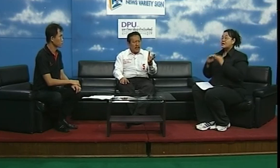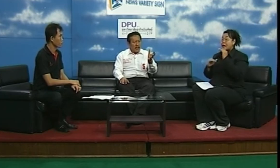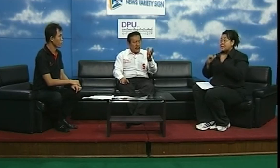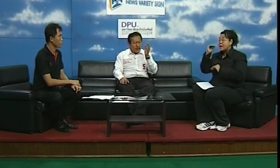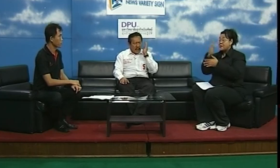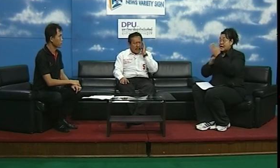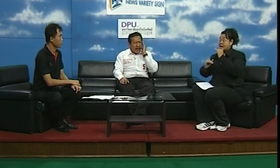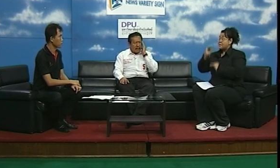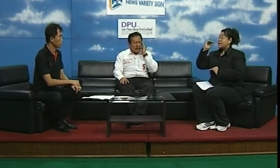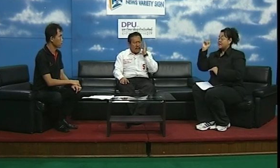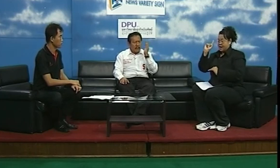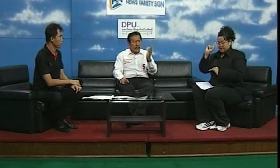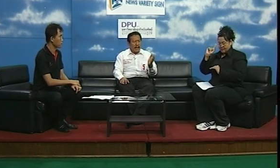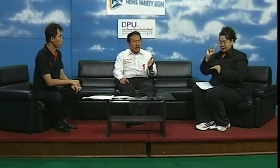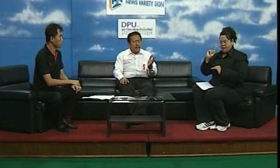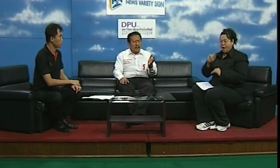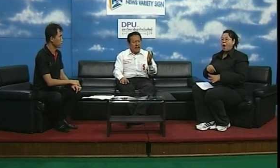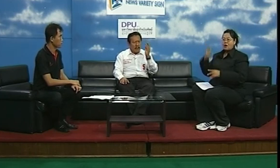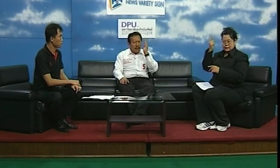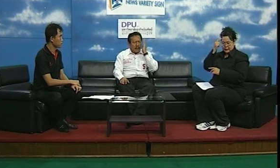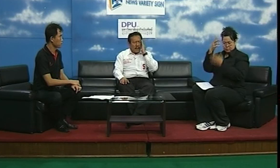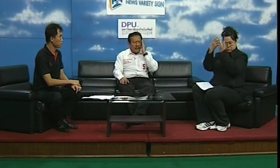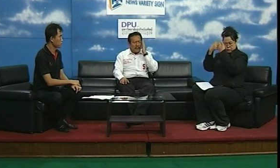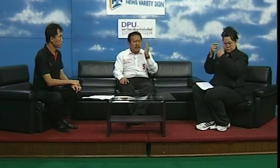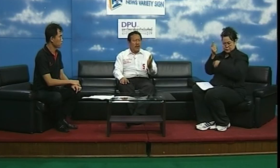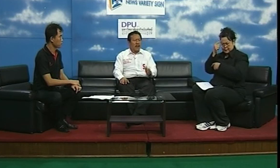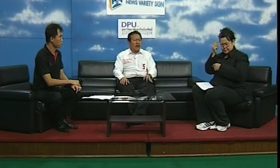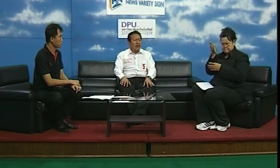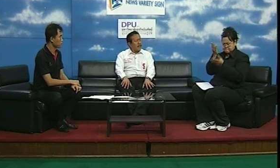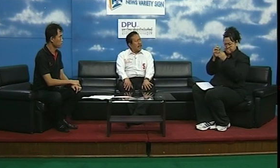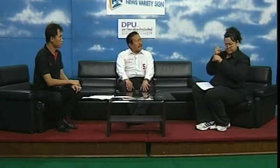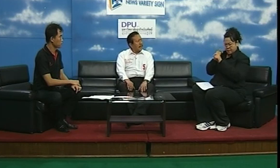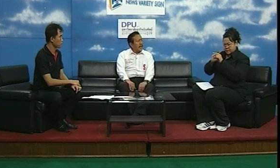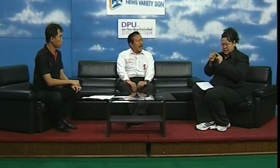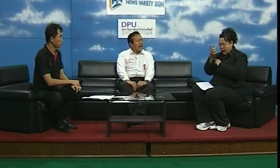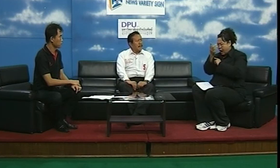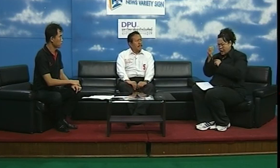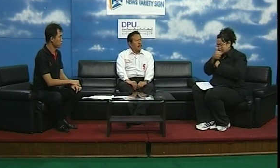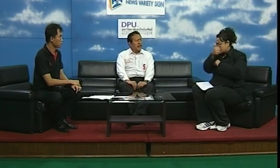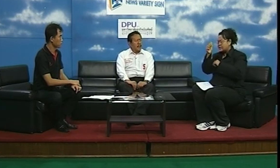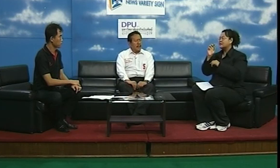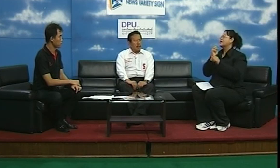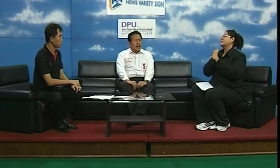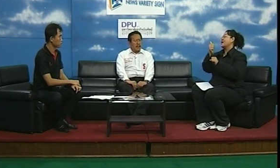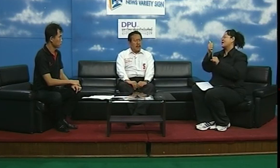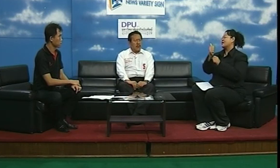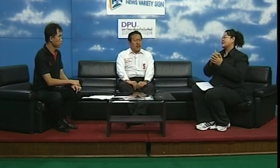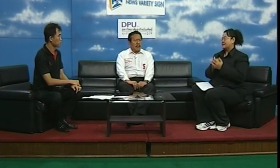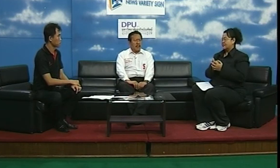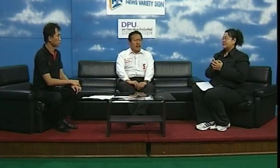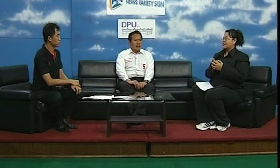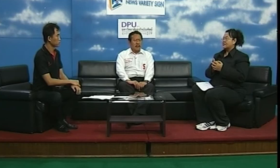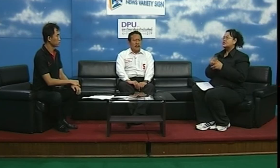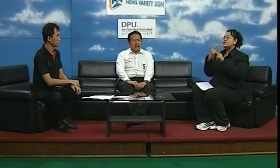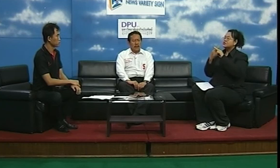ก็คือเขาสามารถใช้ความคิดใช้มนสมองขเขาในการทำงานได้คนน